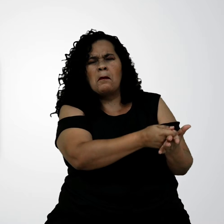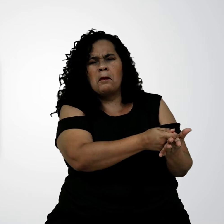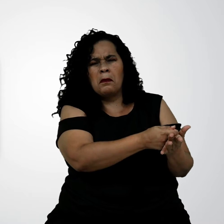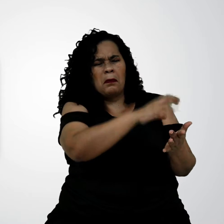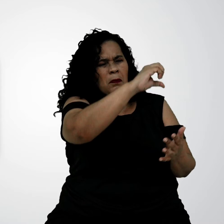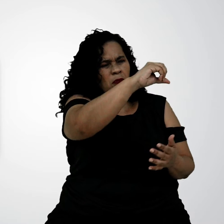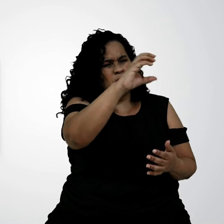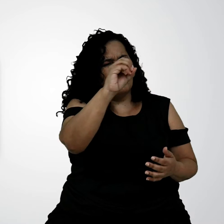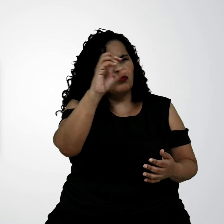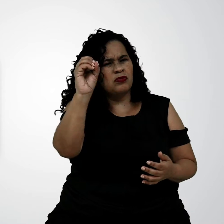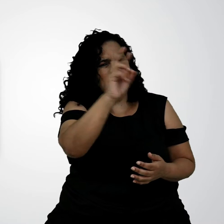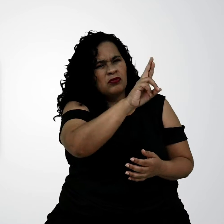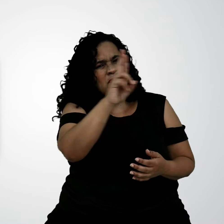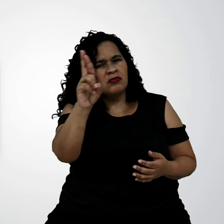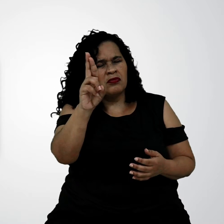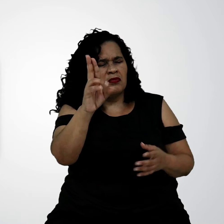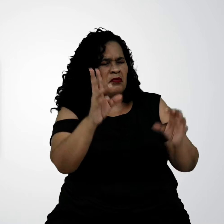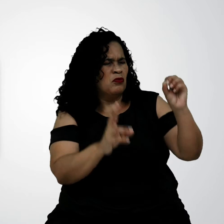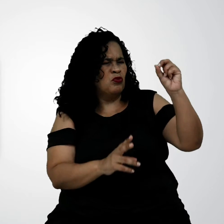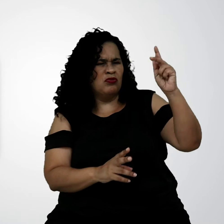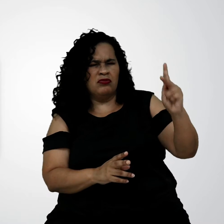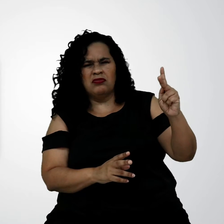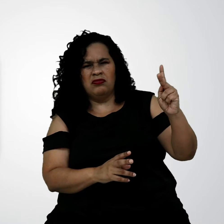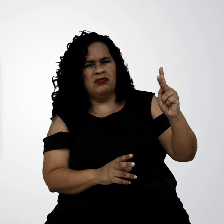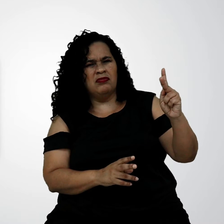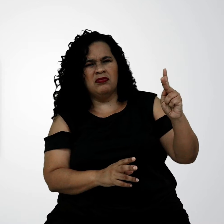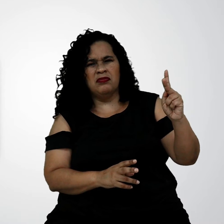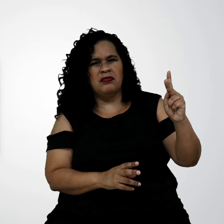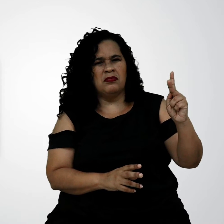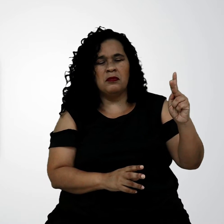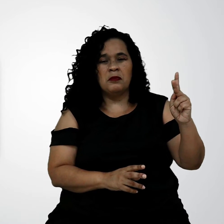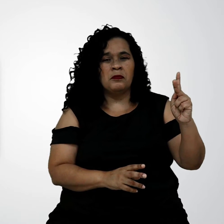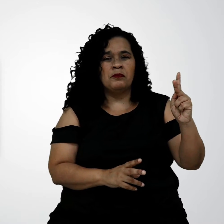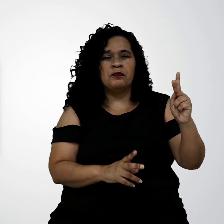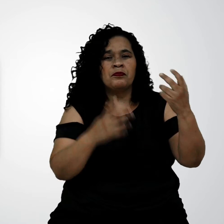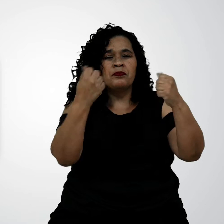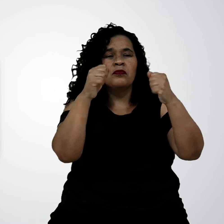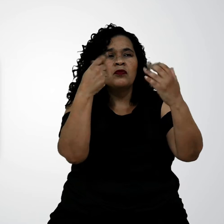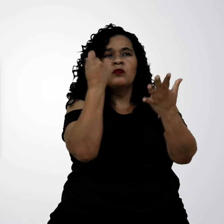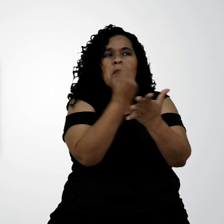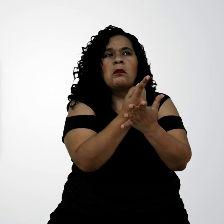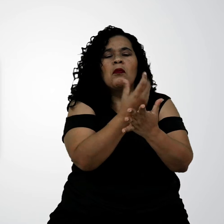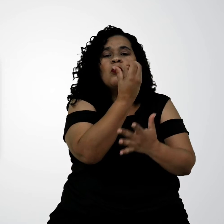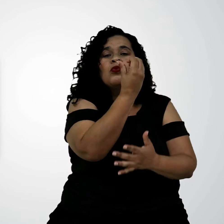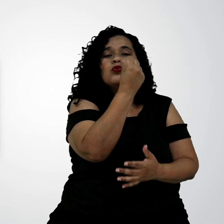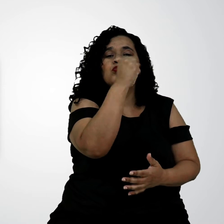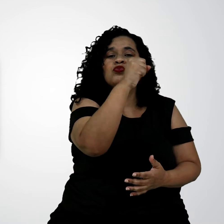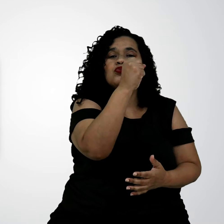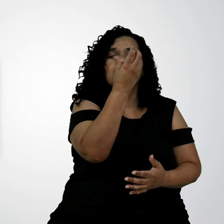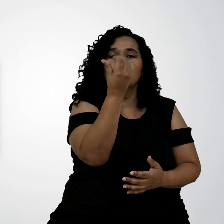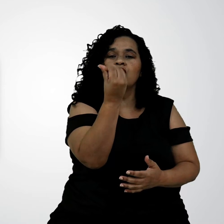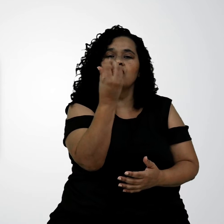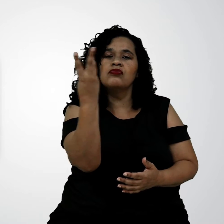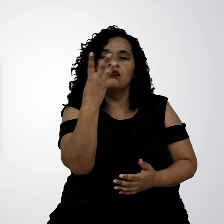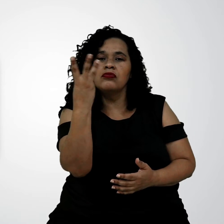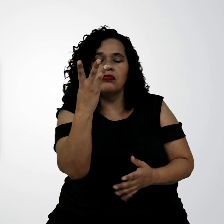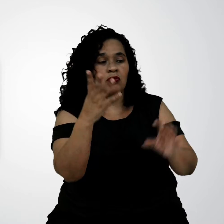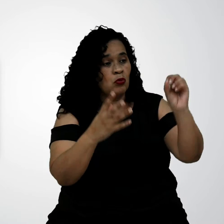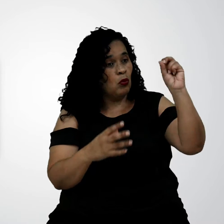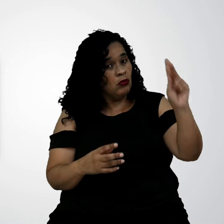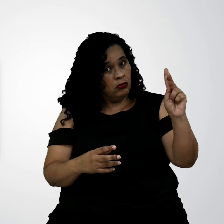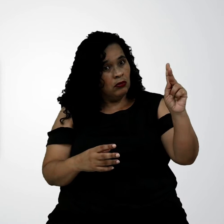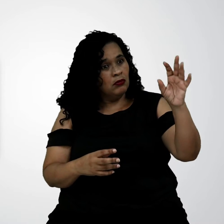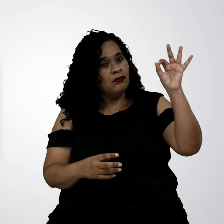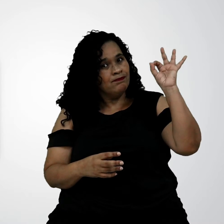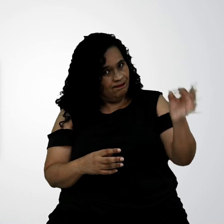de salário, a prestação 863, bateu, fechou, dá certo. Só que